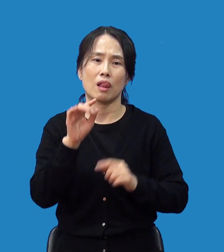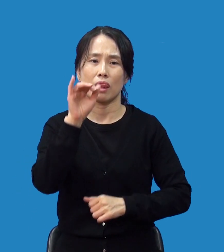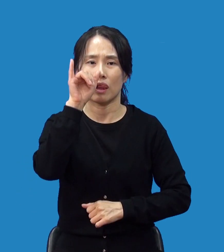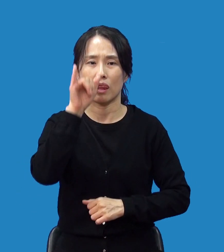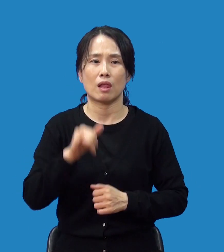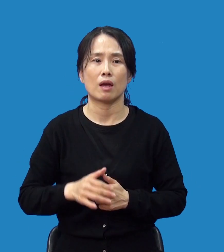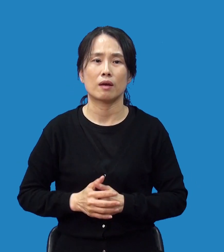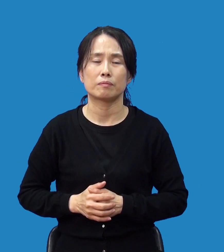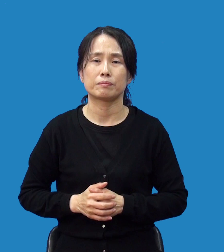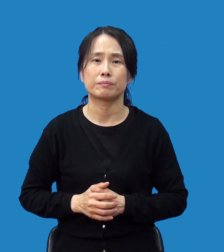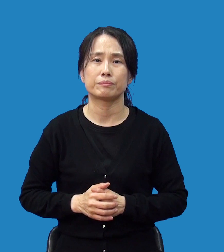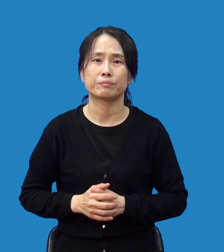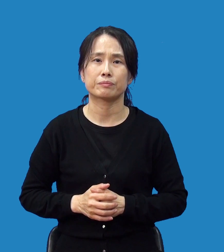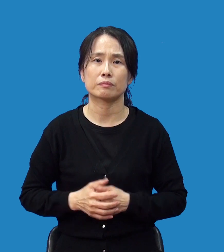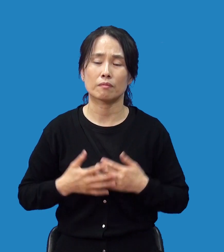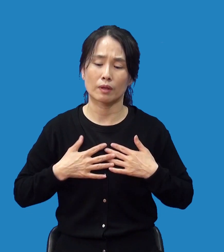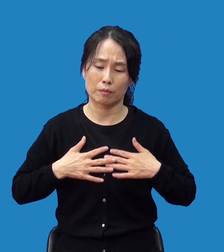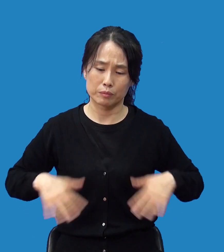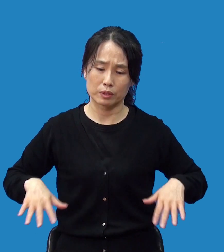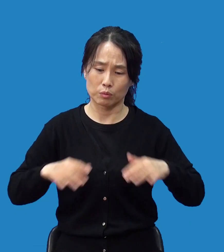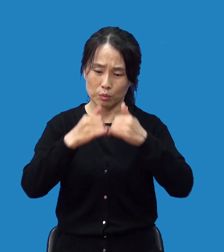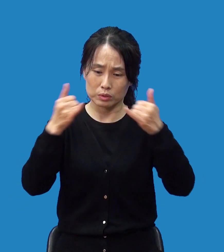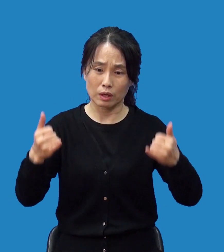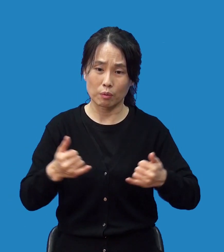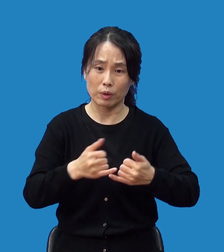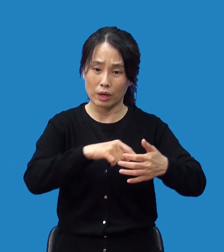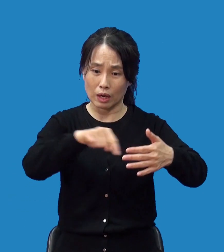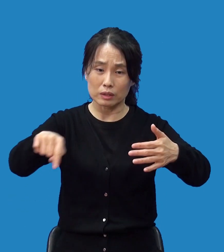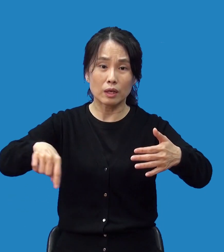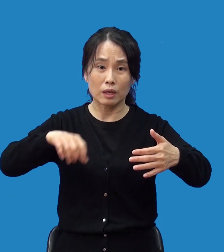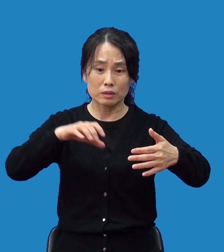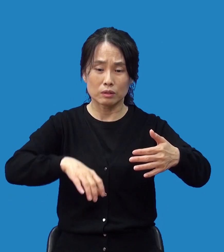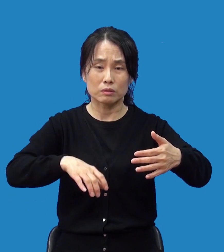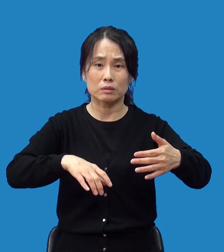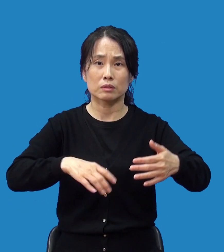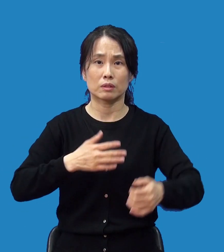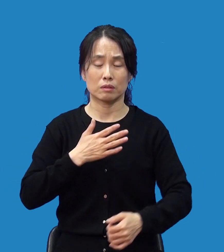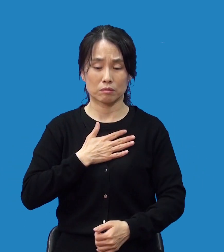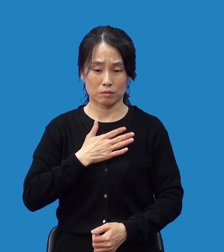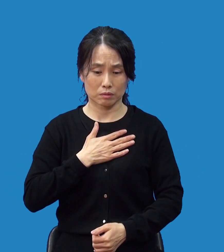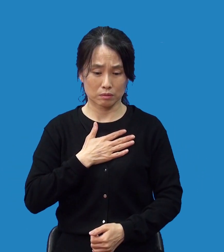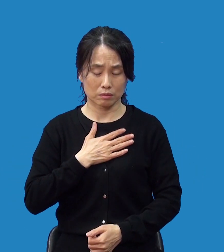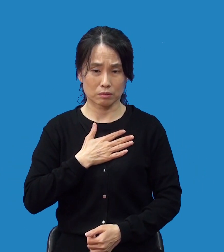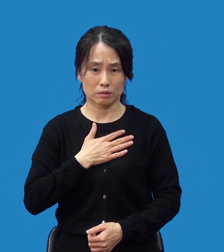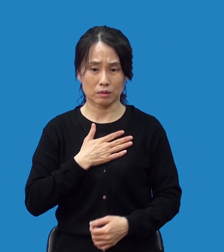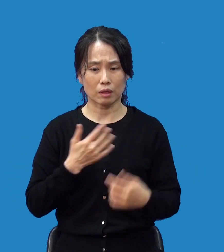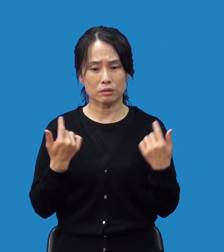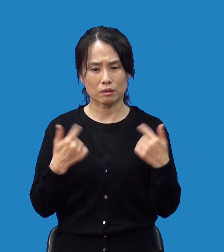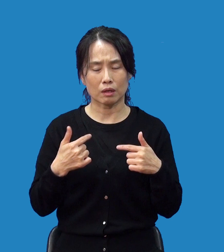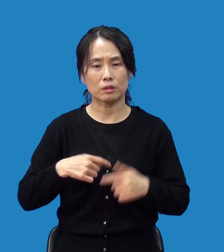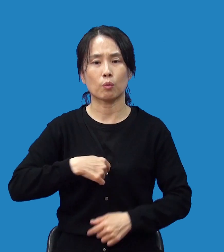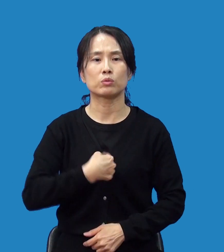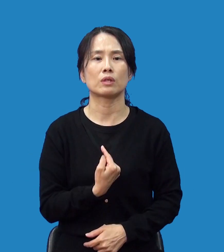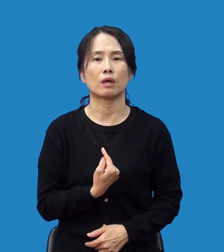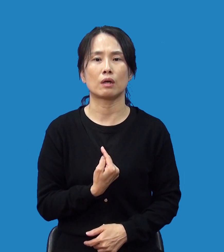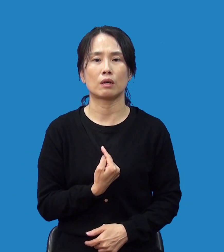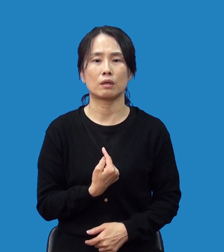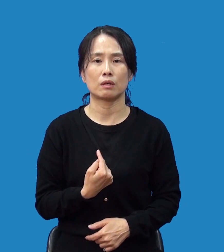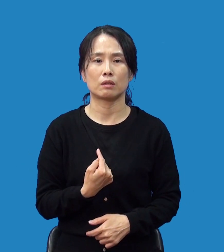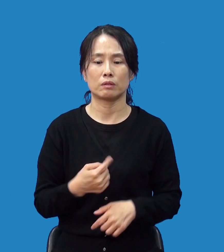거예요. 피로 사회 속에서는요, 나라는 존재는 항상 혼자예요.